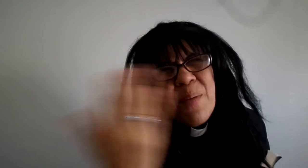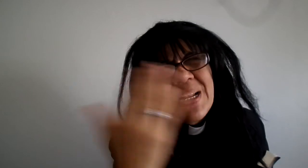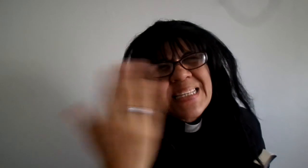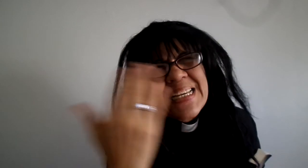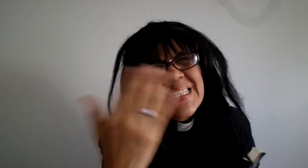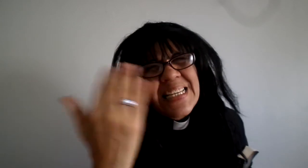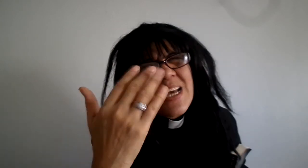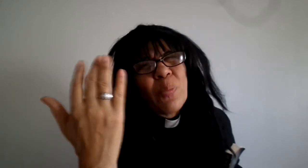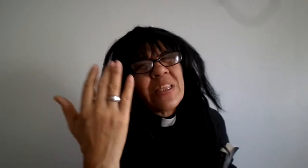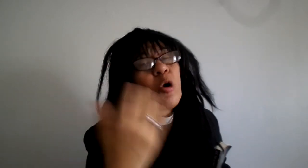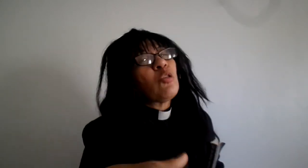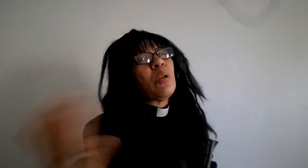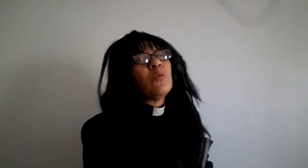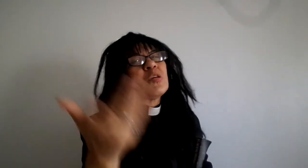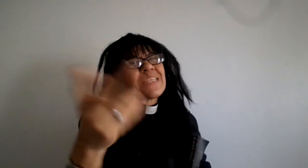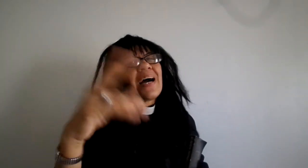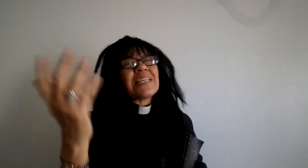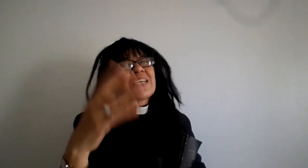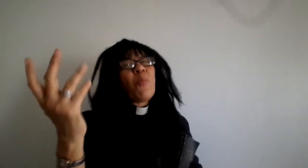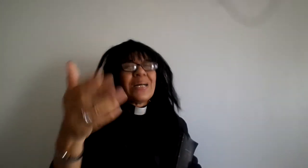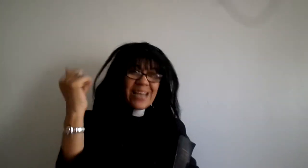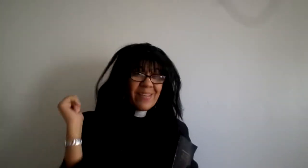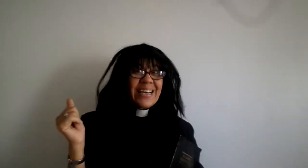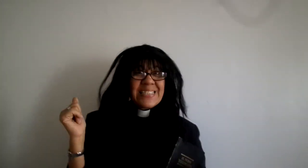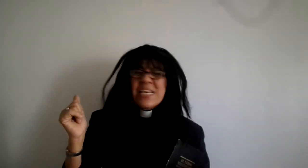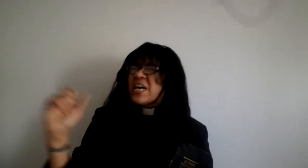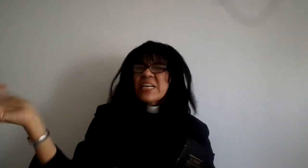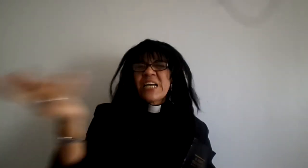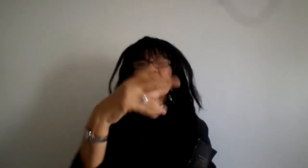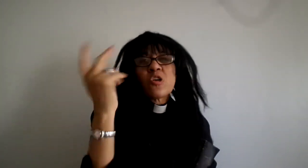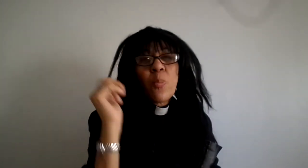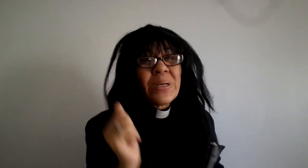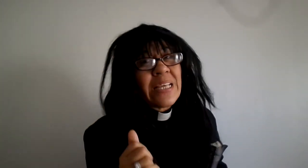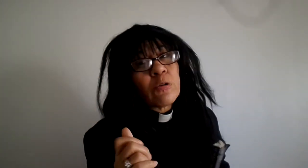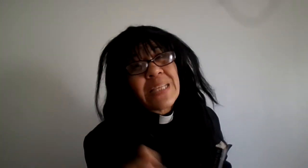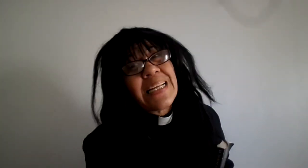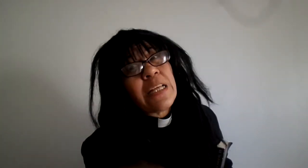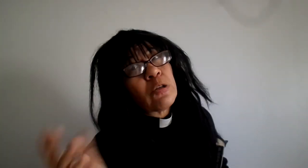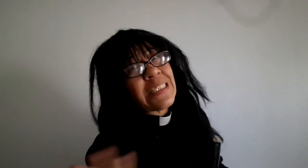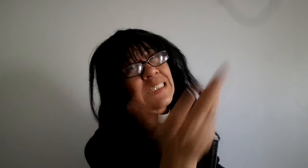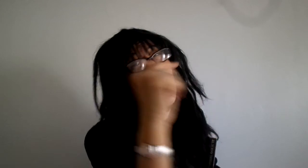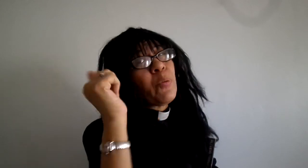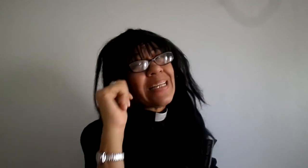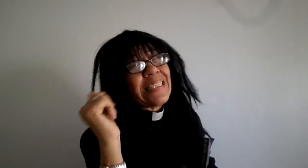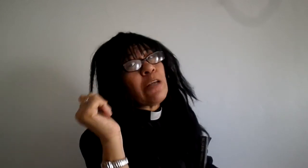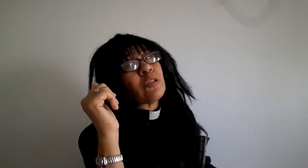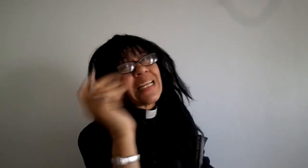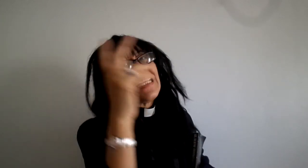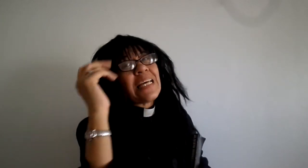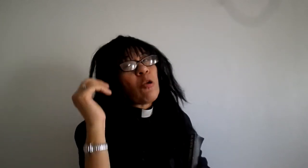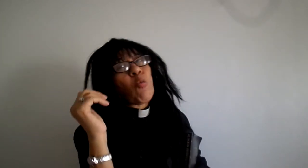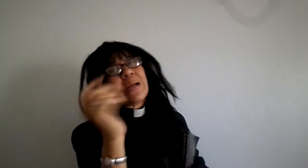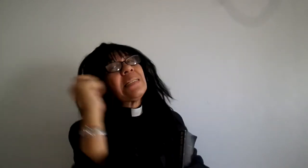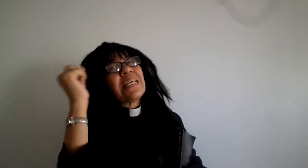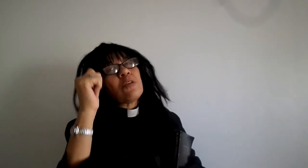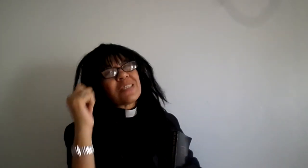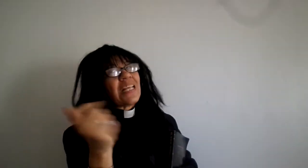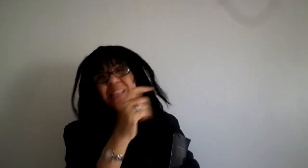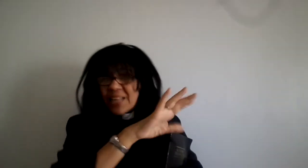toma, la ciencia se aumentó y todo el mundo se ha echado para atrás. ¿Verdad que sí? Ya no son los pentecostales de los tiempos de los 30, de los 40, de los 70. Nada